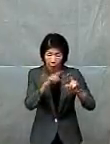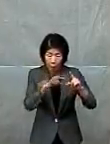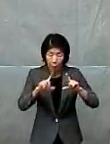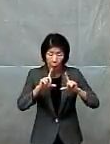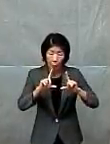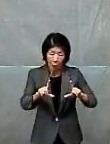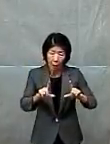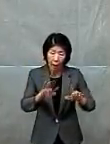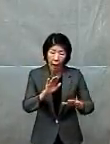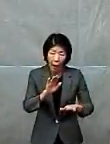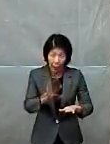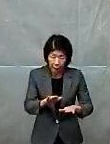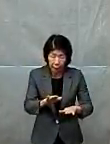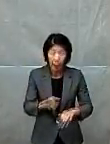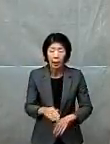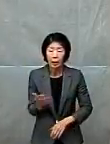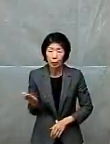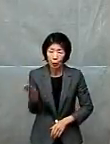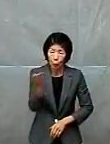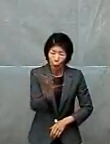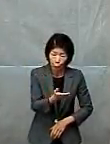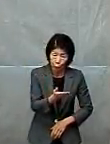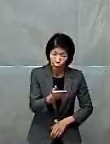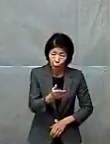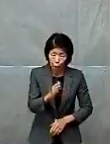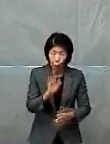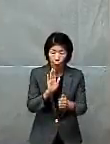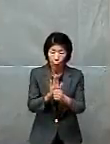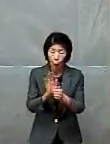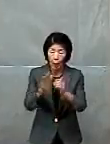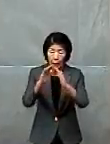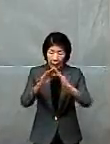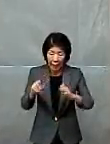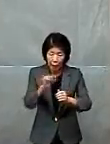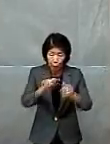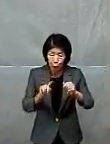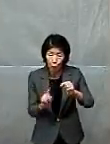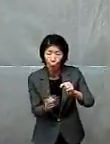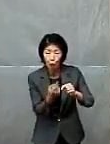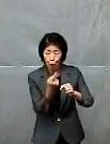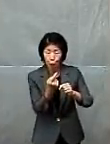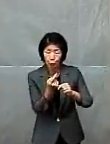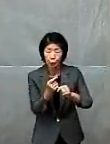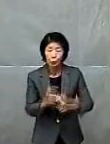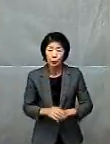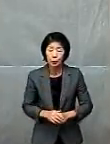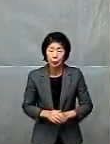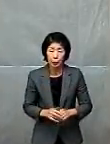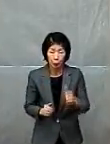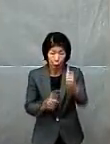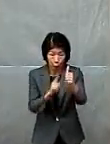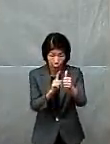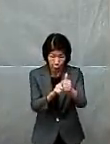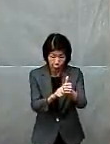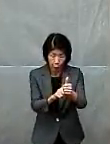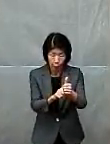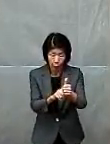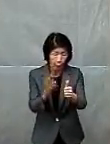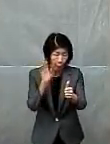ました。そして私の後援会事務局のですね、からも私